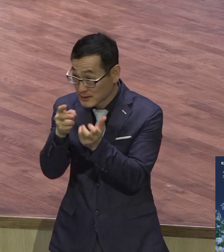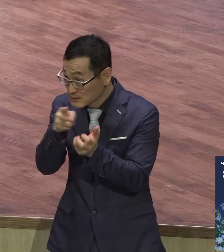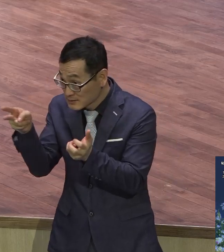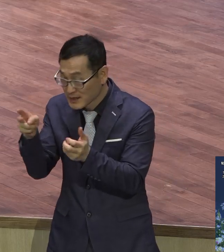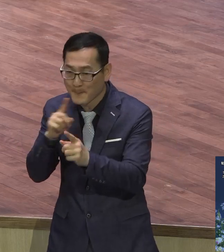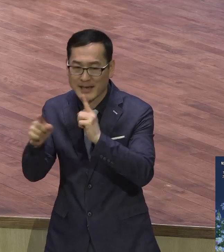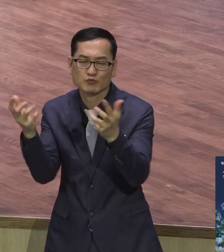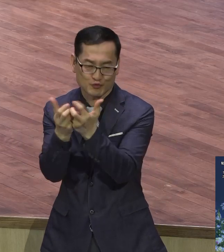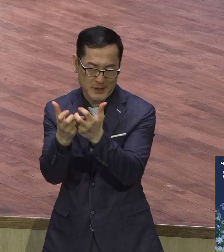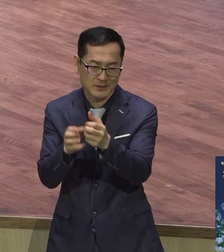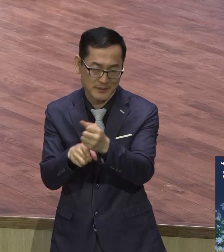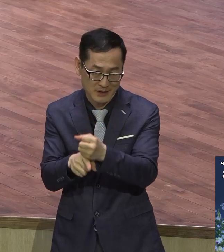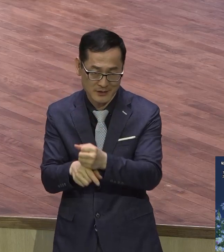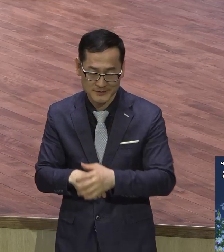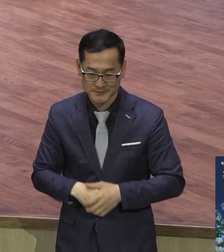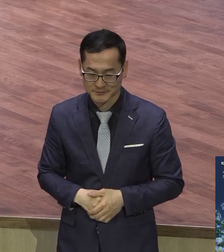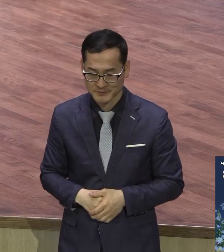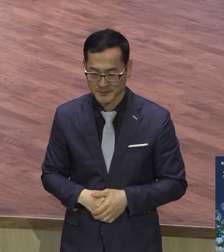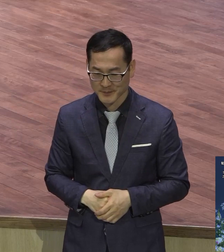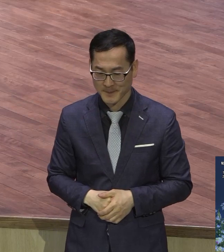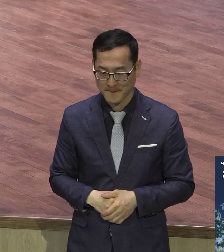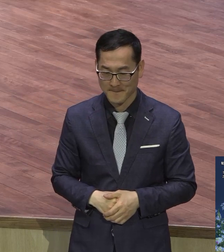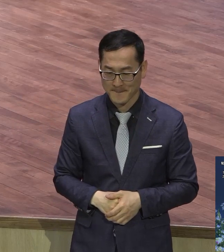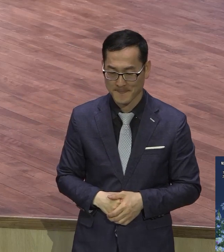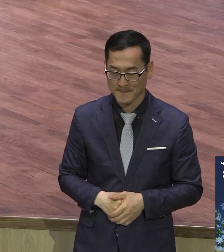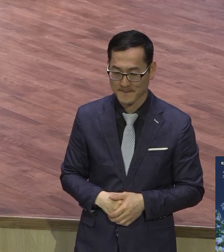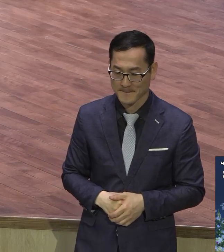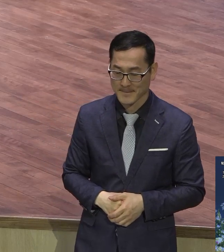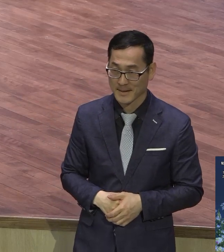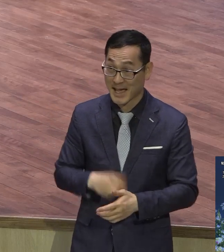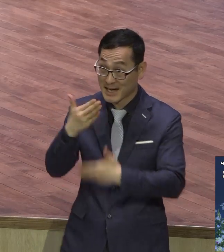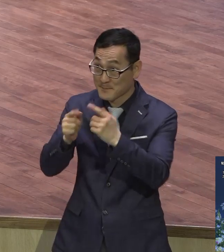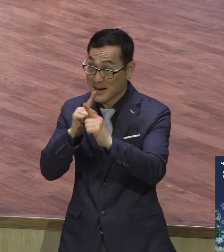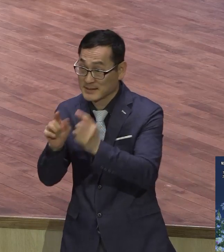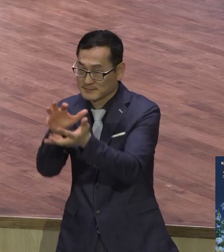하나님 말씀 내 삶 속에 지배하는 것이 바로 성령 충만이라고 그래요.